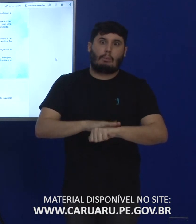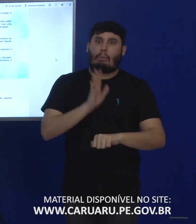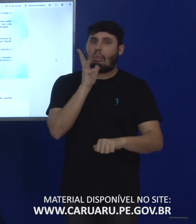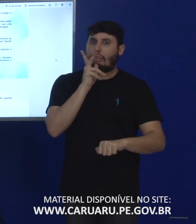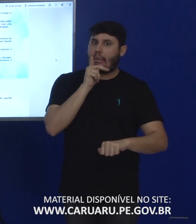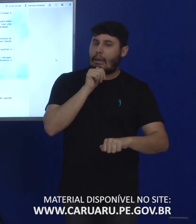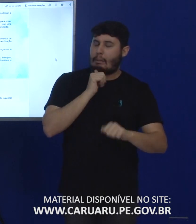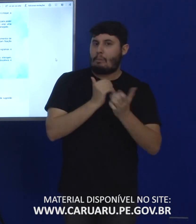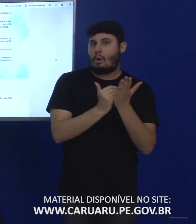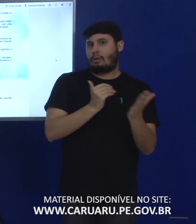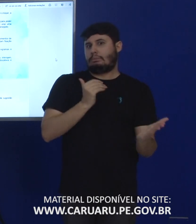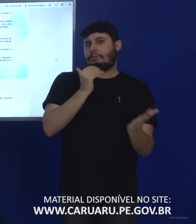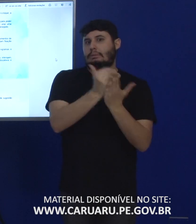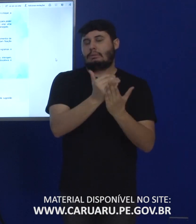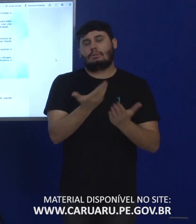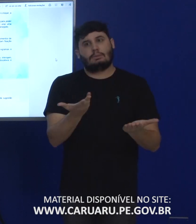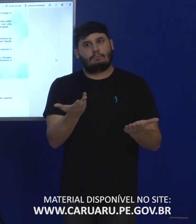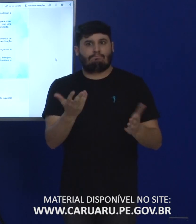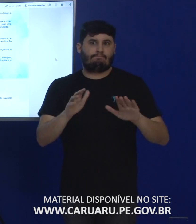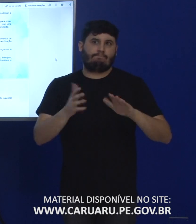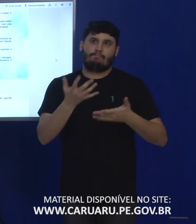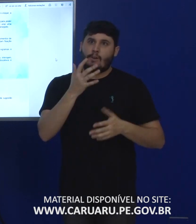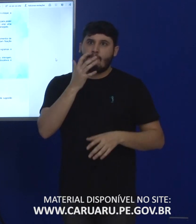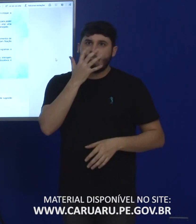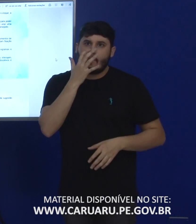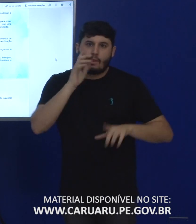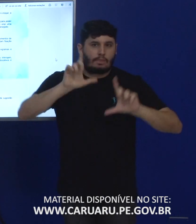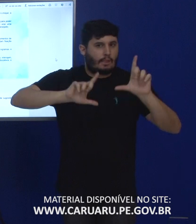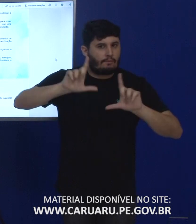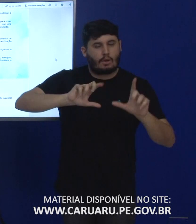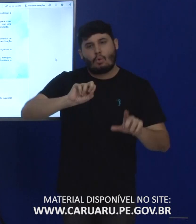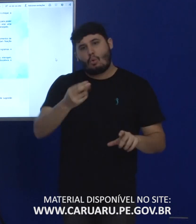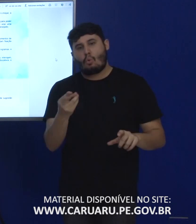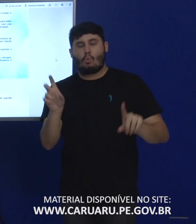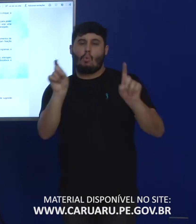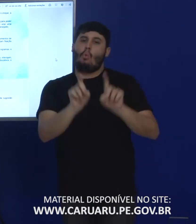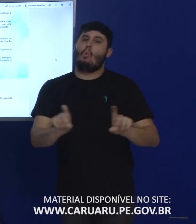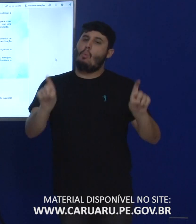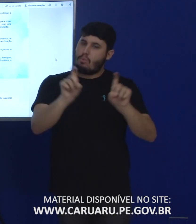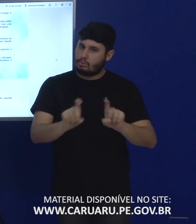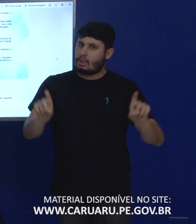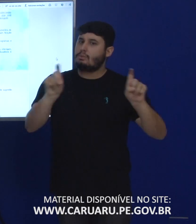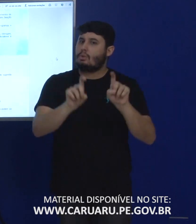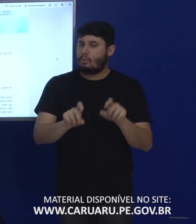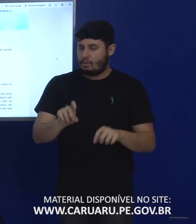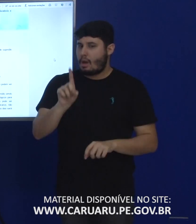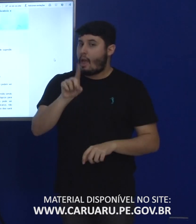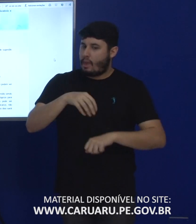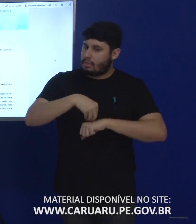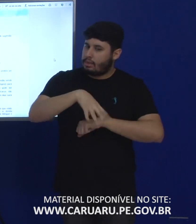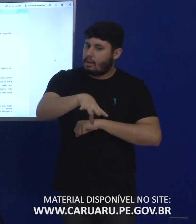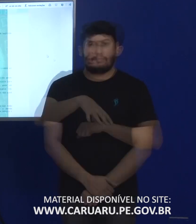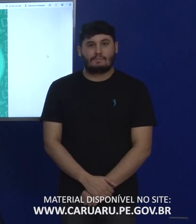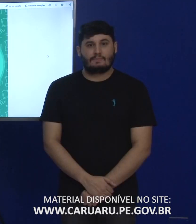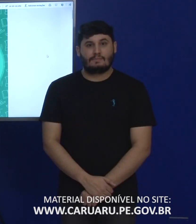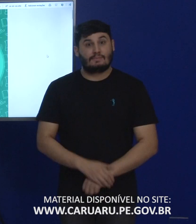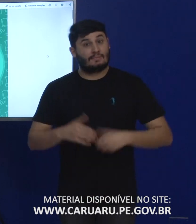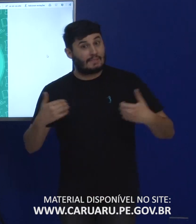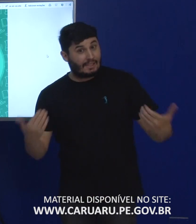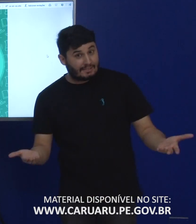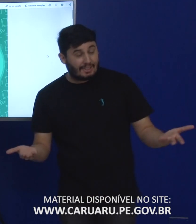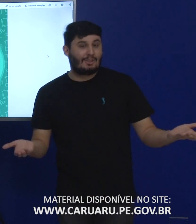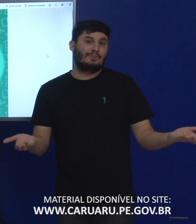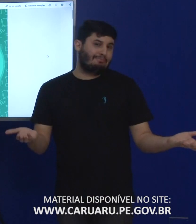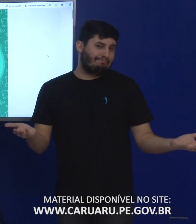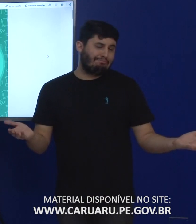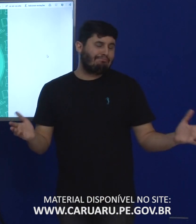estarão passando diante dessas televisões, diante desses computadores. Essa é mais uma dica que a gente traz para vocês. Então é